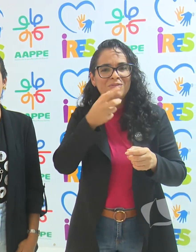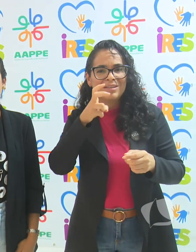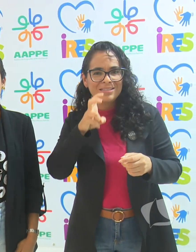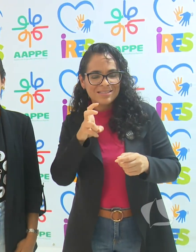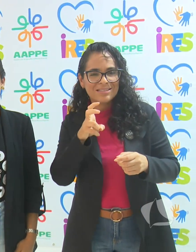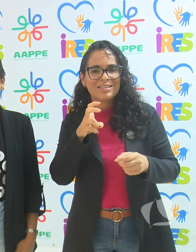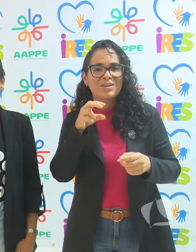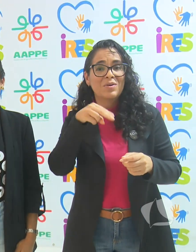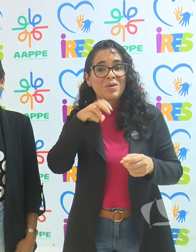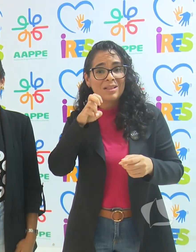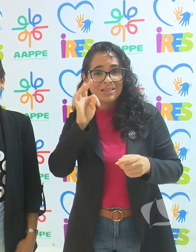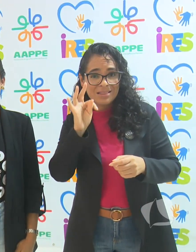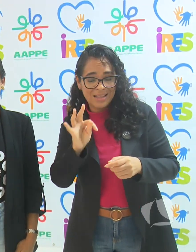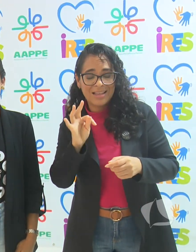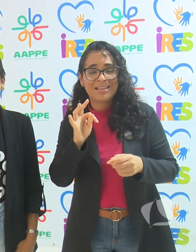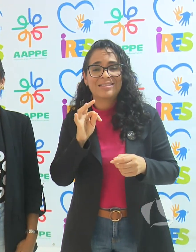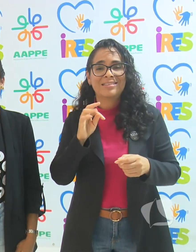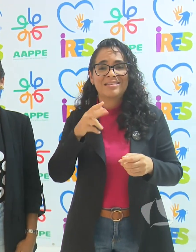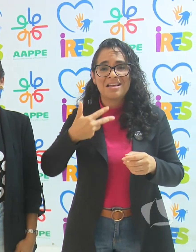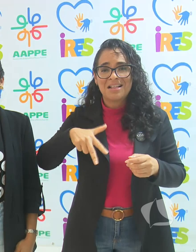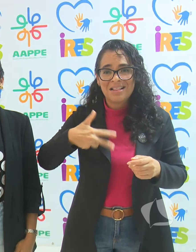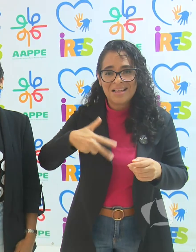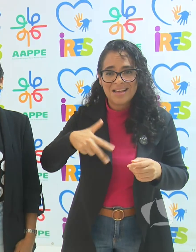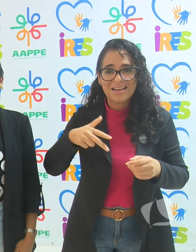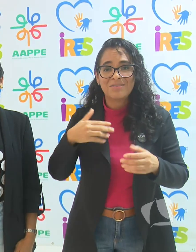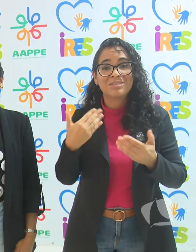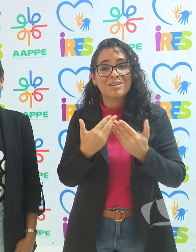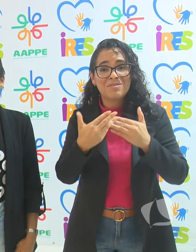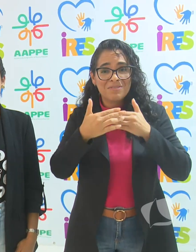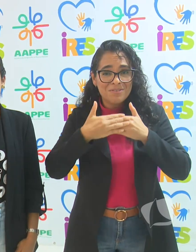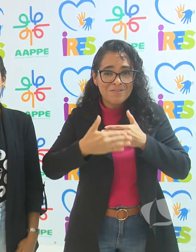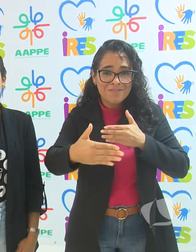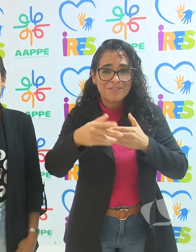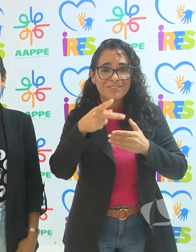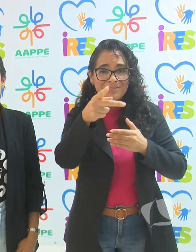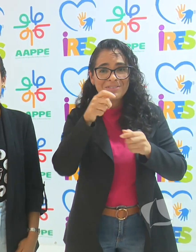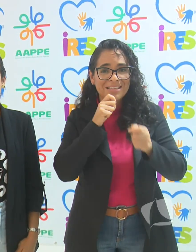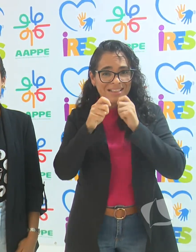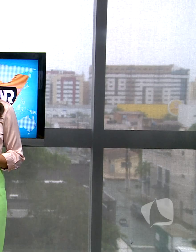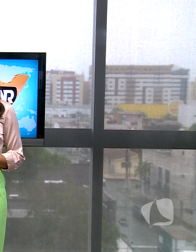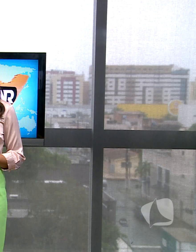claro. Aí, com você no TV Mar News, segue Porlane Santos.